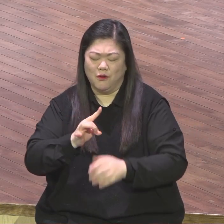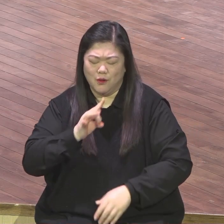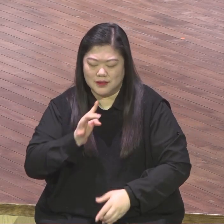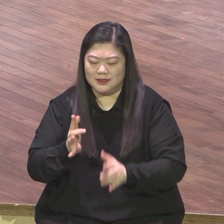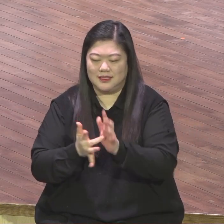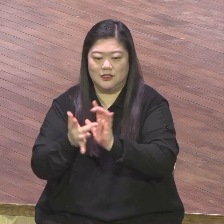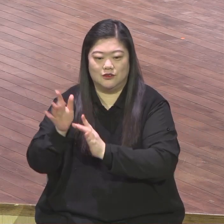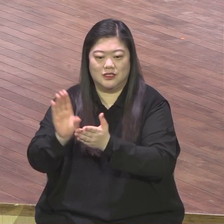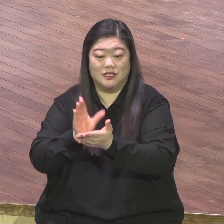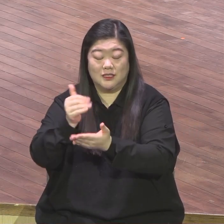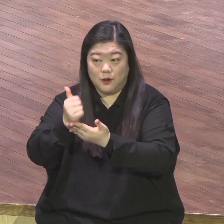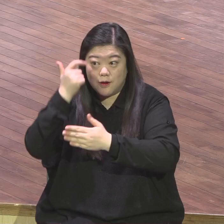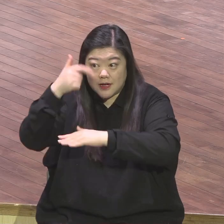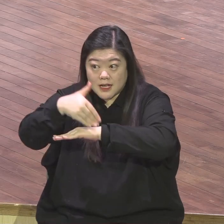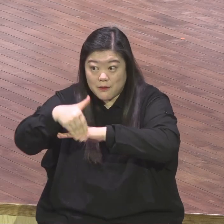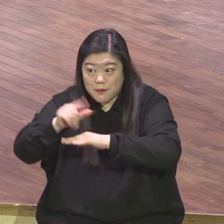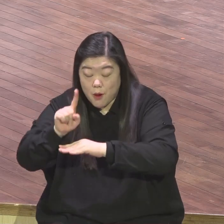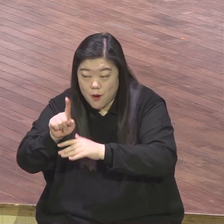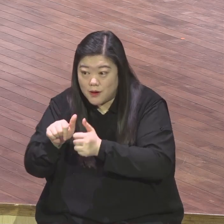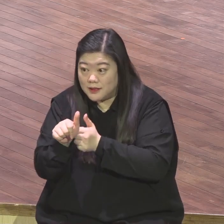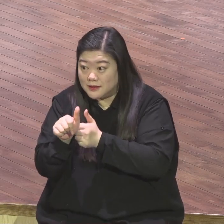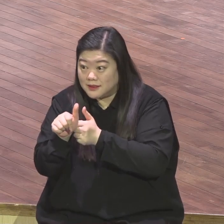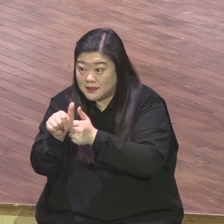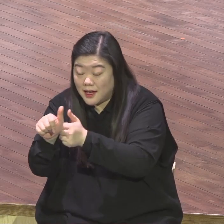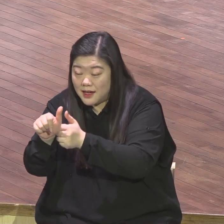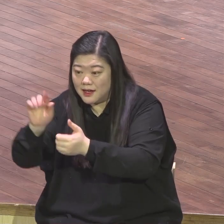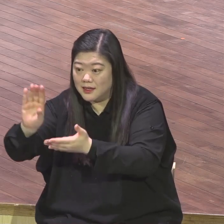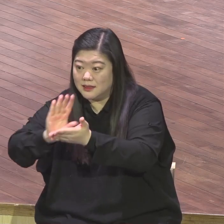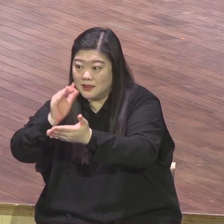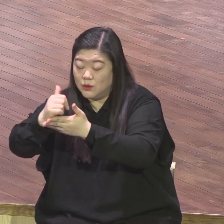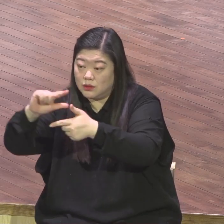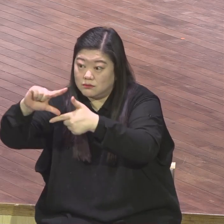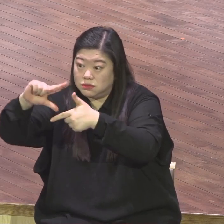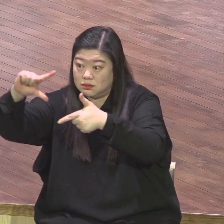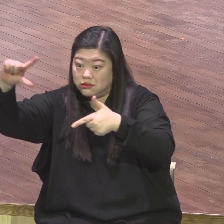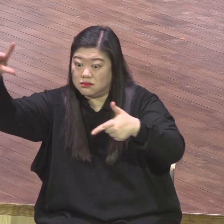뜻과 계획에 따라 움직이는 존재가 되었다는 것입니다.